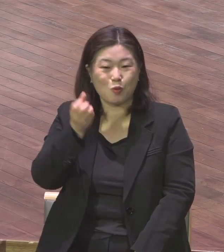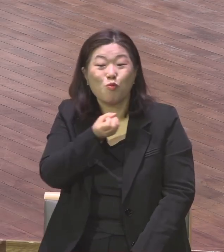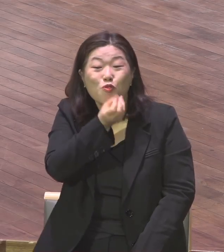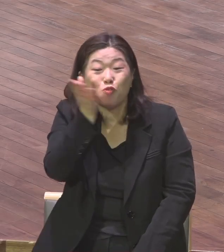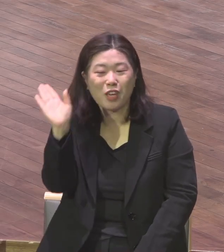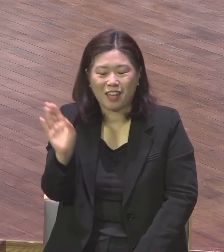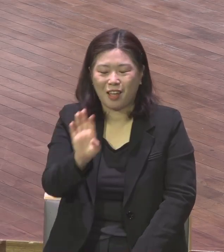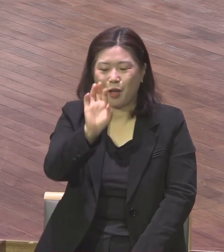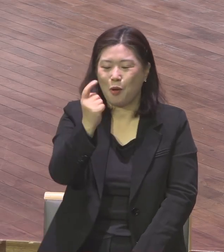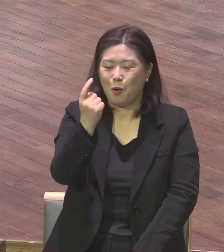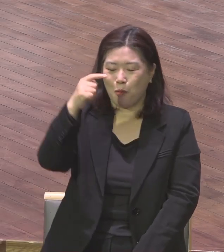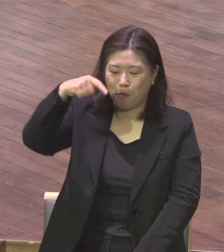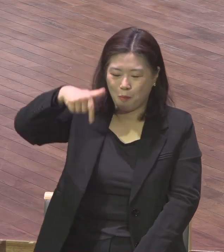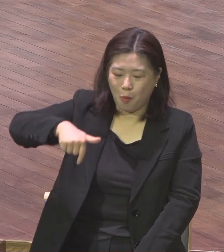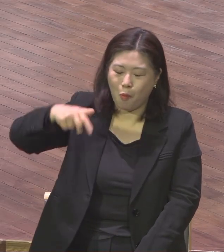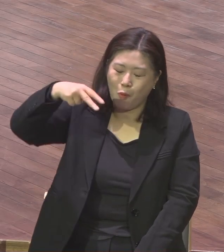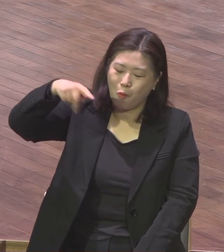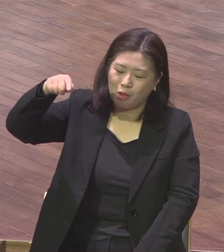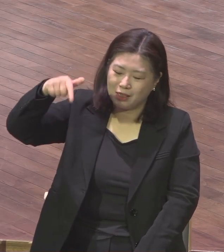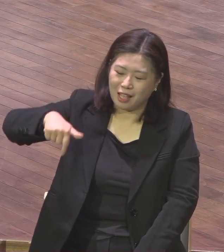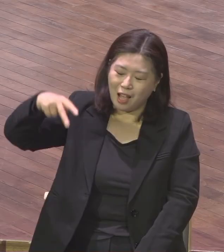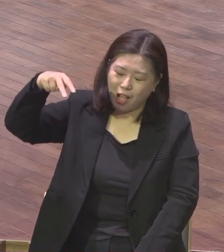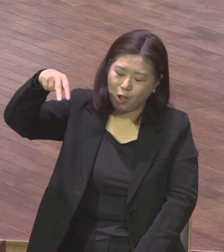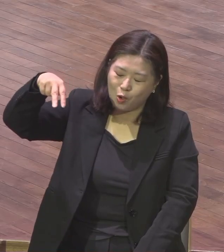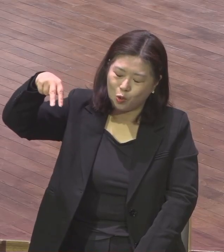났지. 여러분,